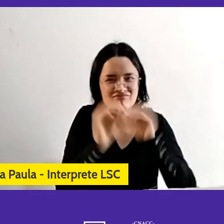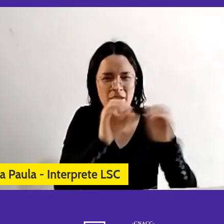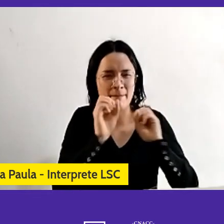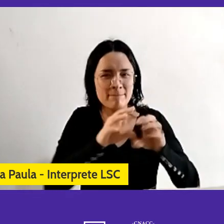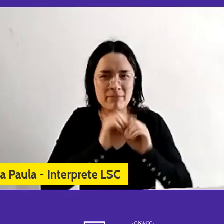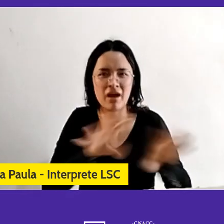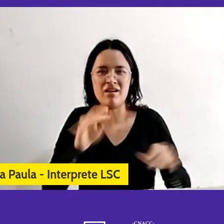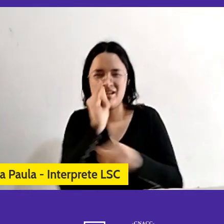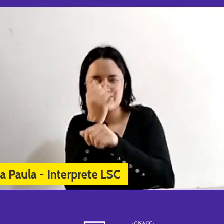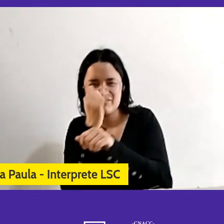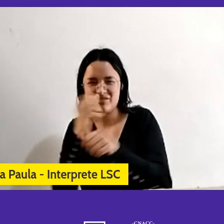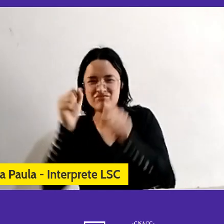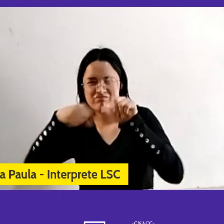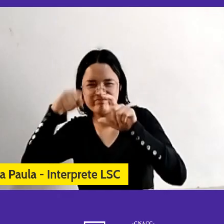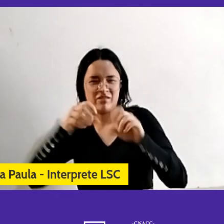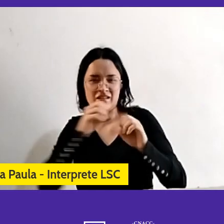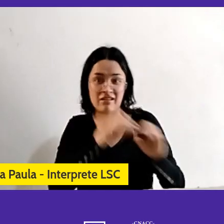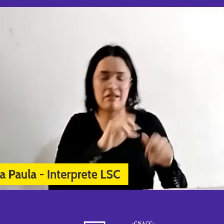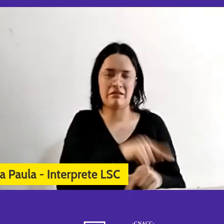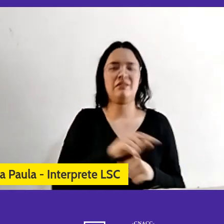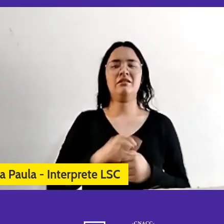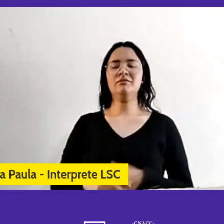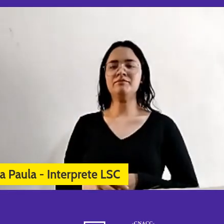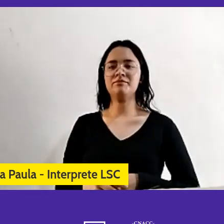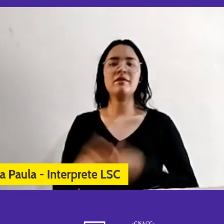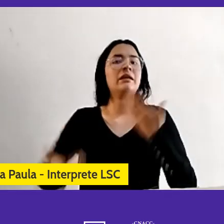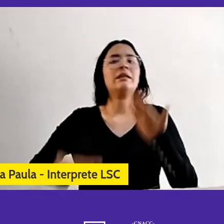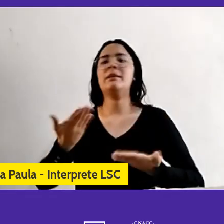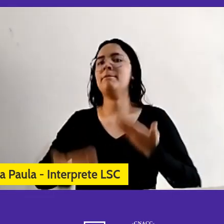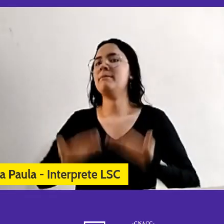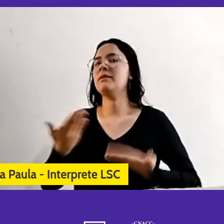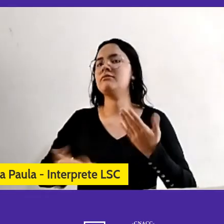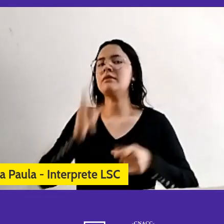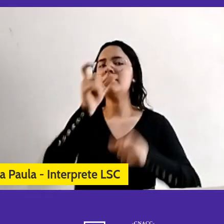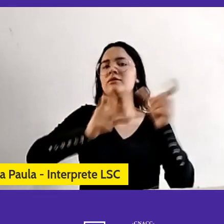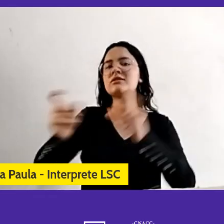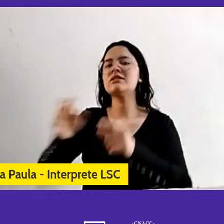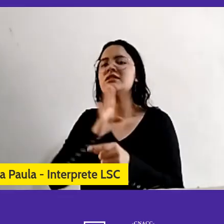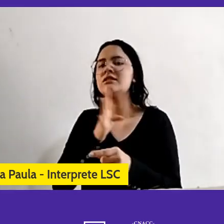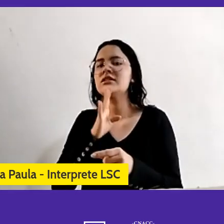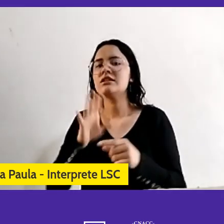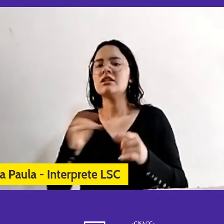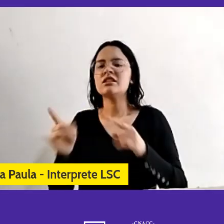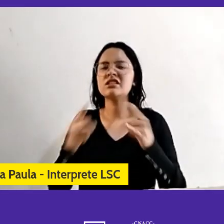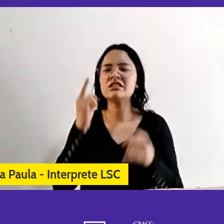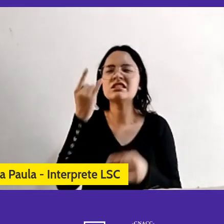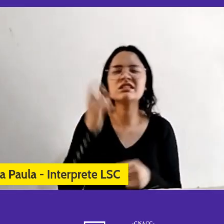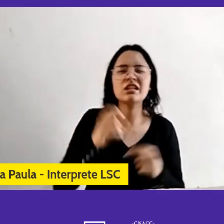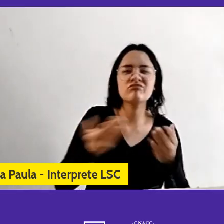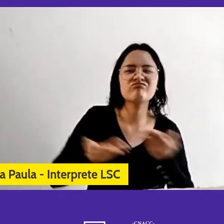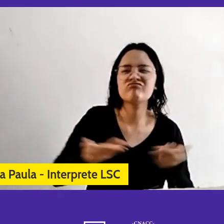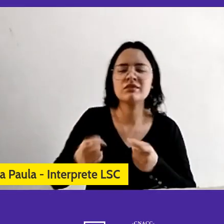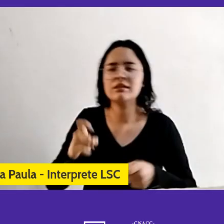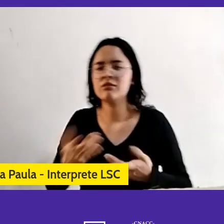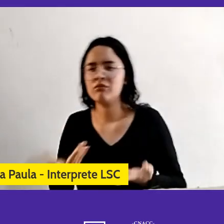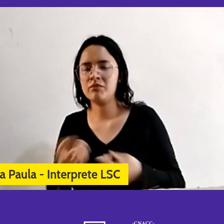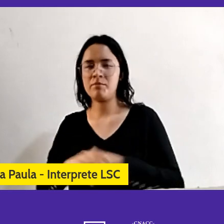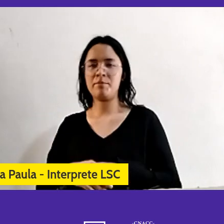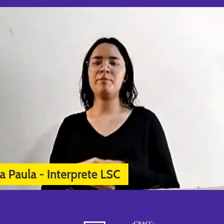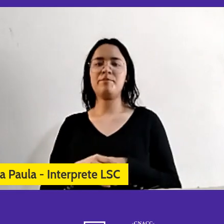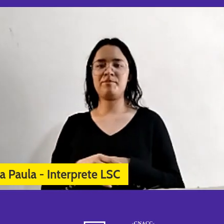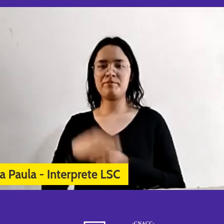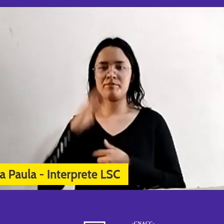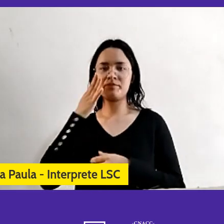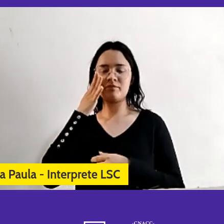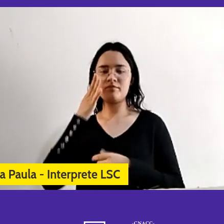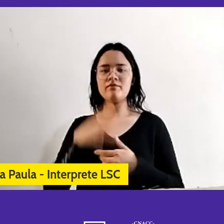Ahí hay un proceso, hay mercados donde uno puede presentar su proyecto y tener un mano a mano con